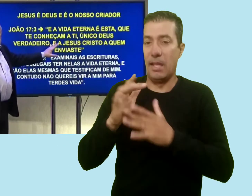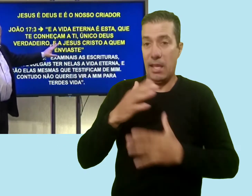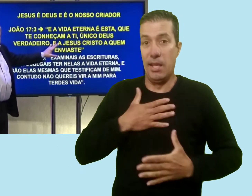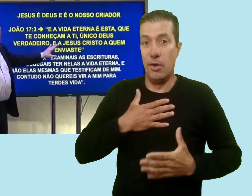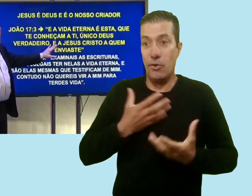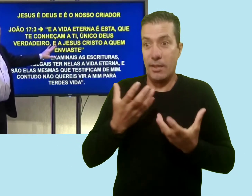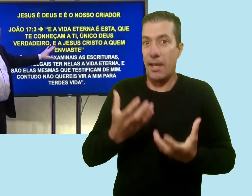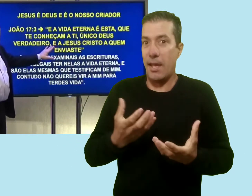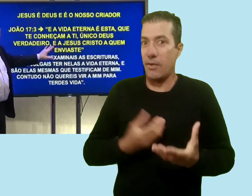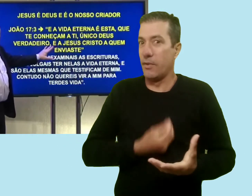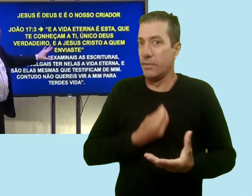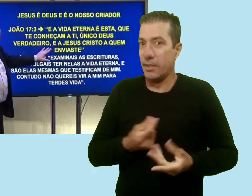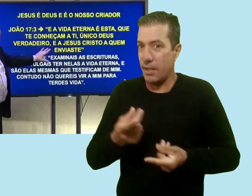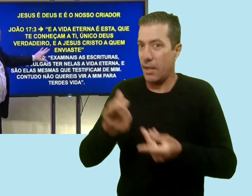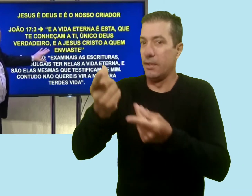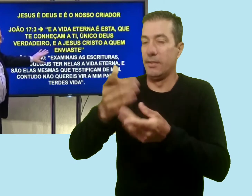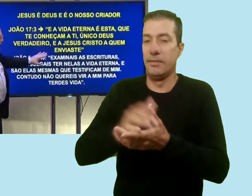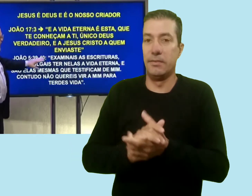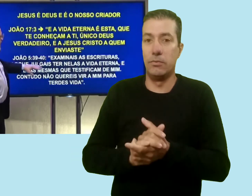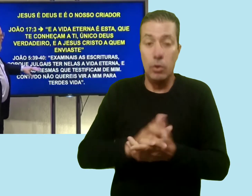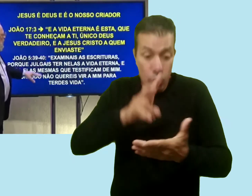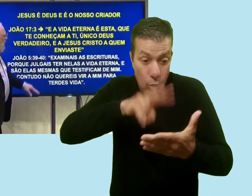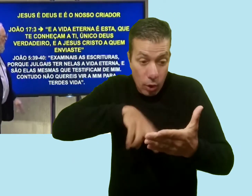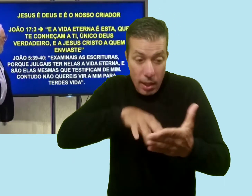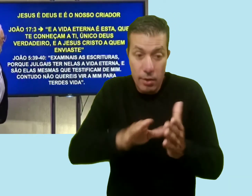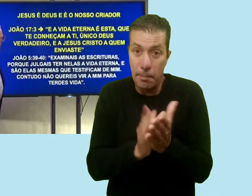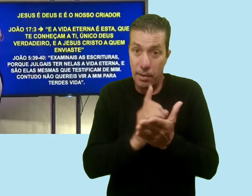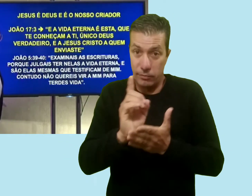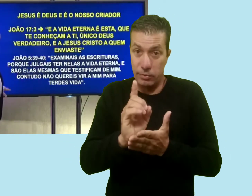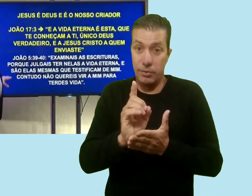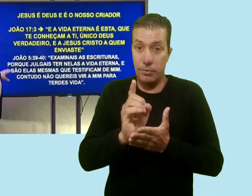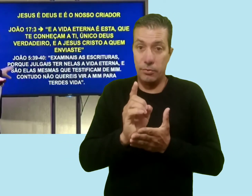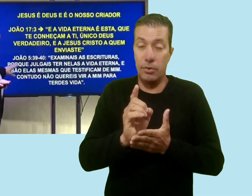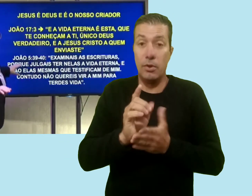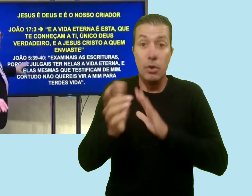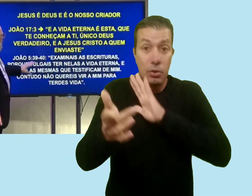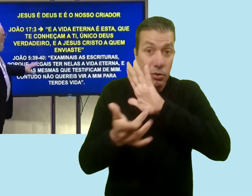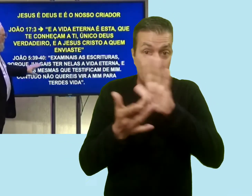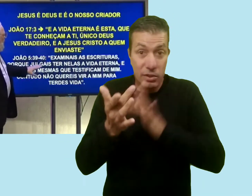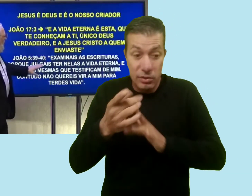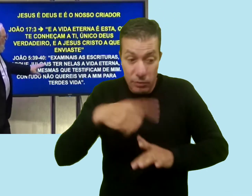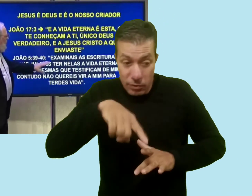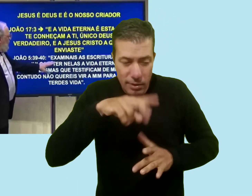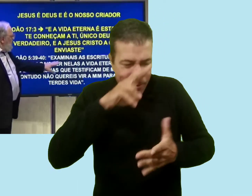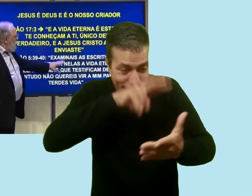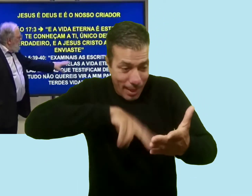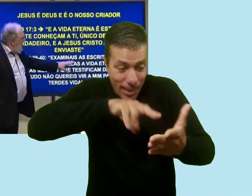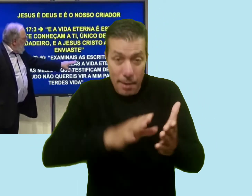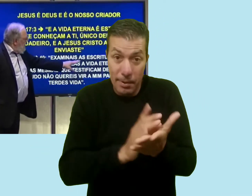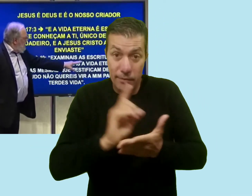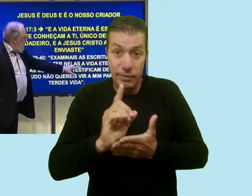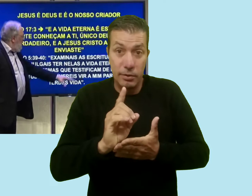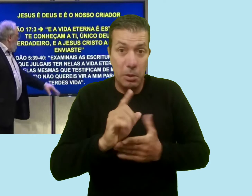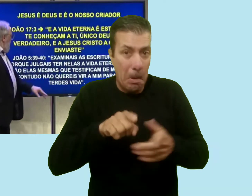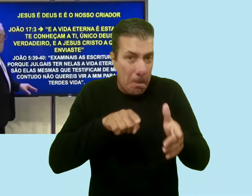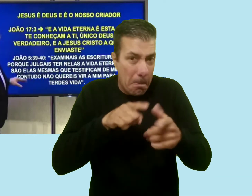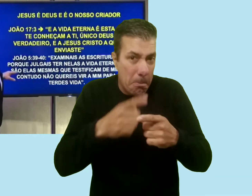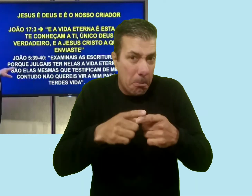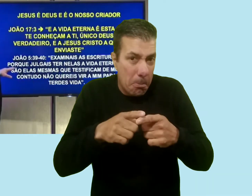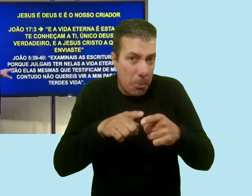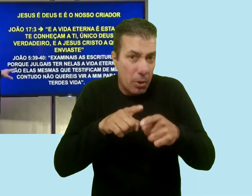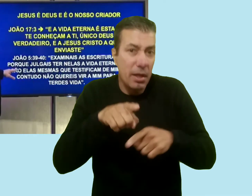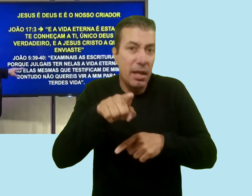eu quero. Por isso que eu leio esse livro aqui. Porque quando eu leio o livro, olha o que Jesus falou: quando vocês leem as